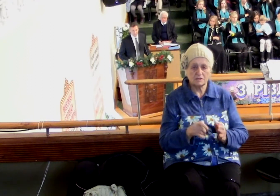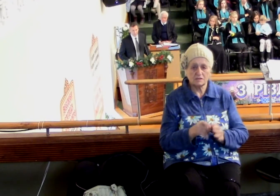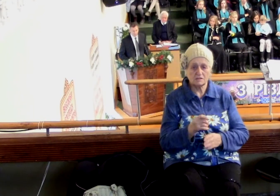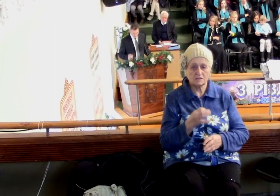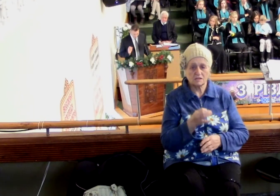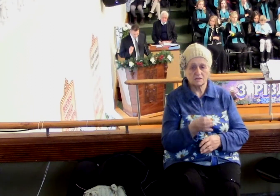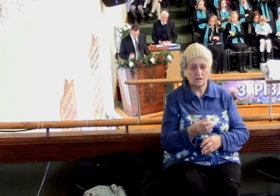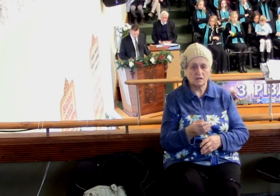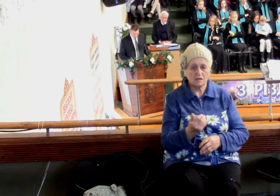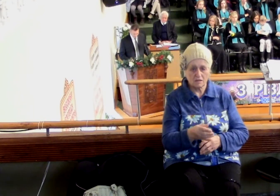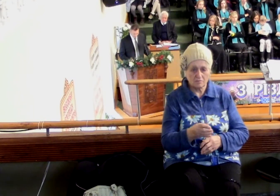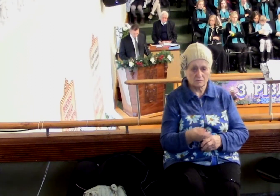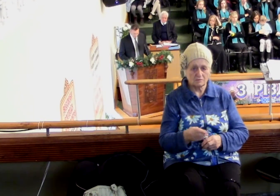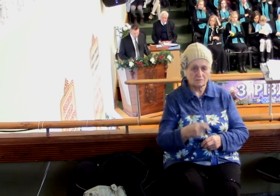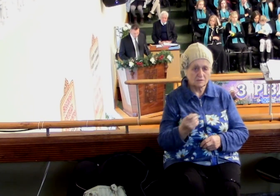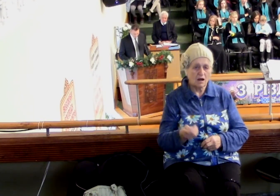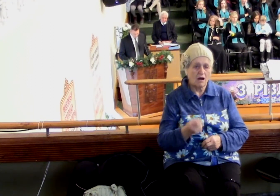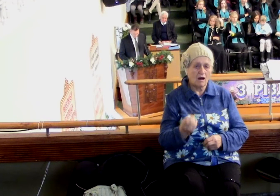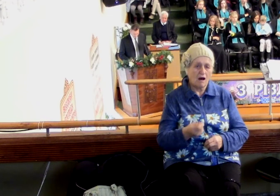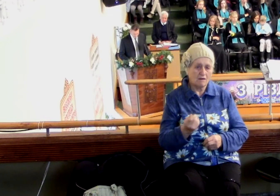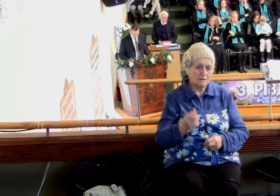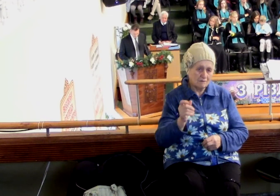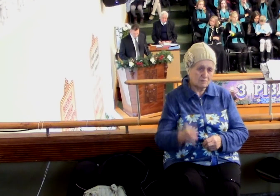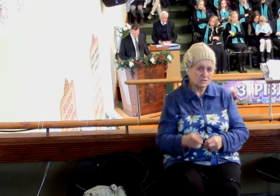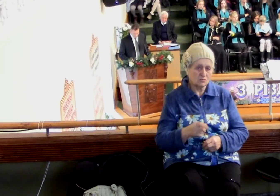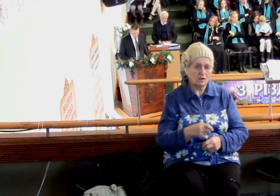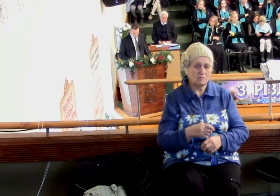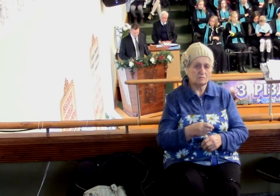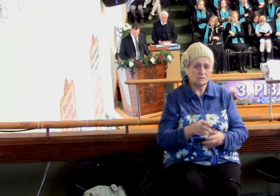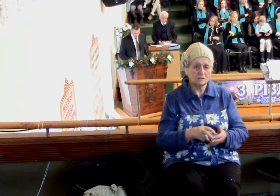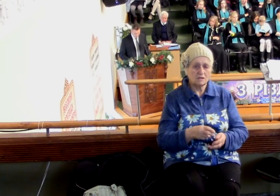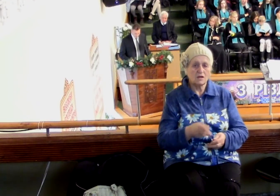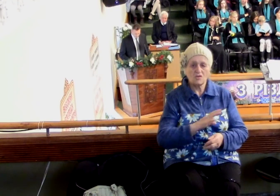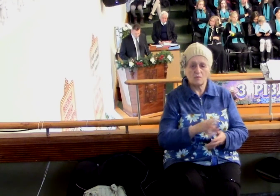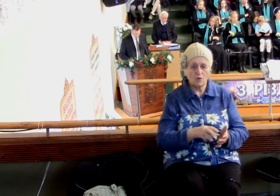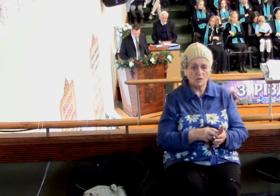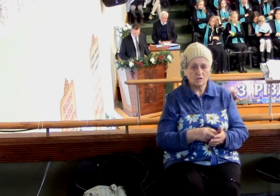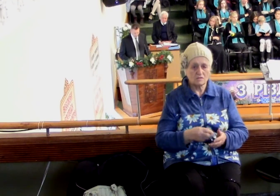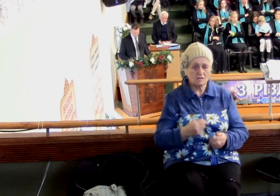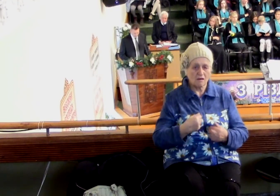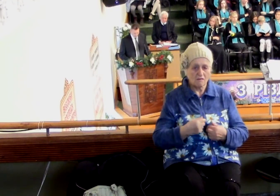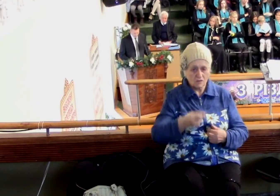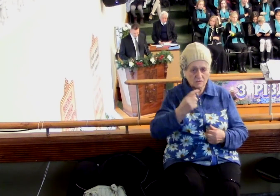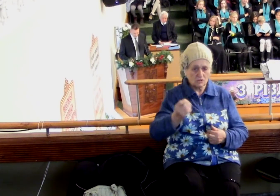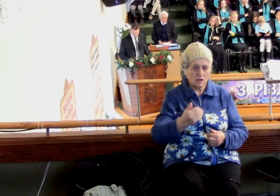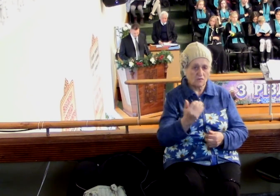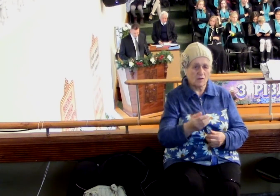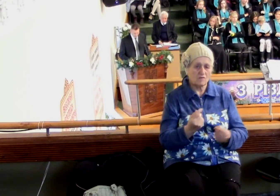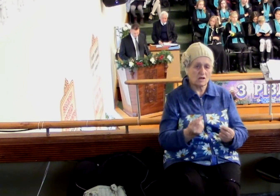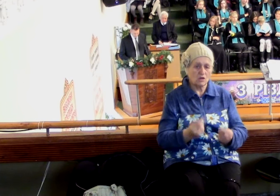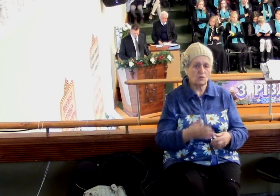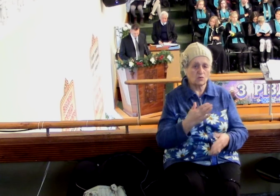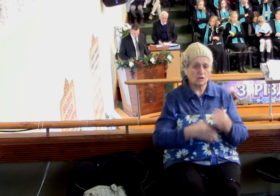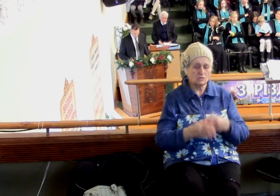11. «И сказал им ангел, не бойтесь». Я возвещаю вам великую радость, которая будет